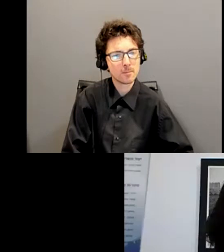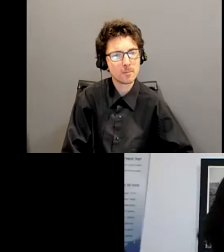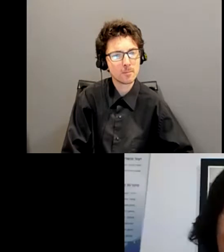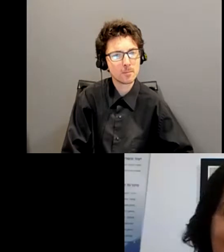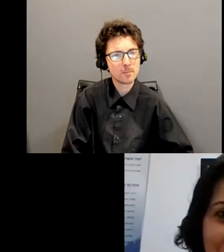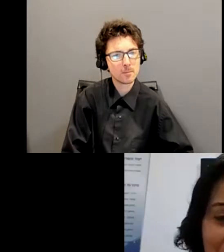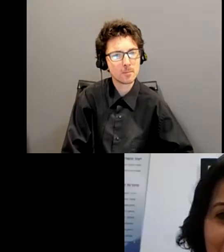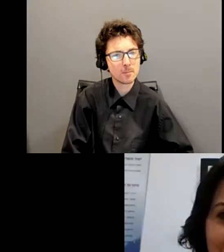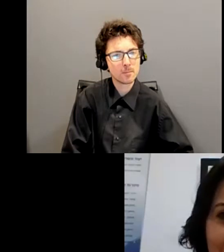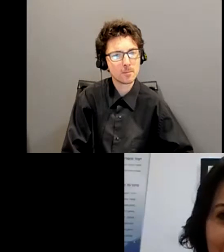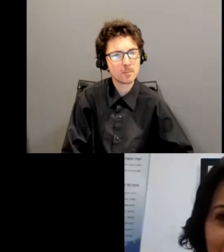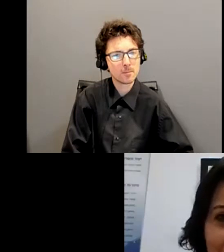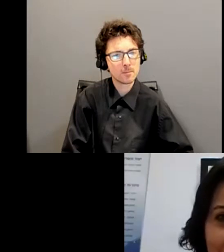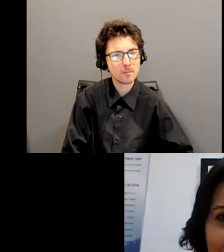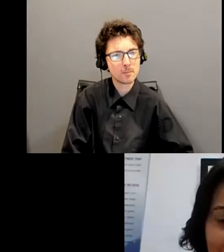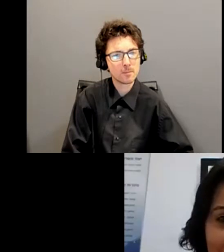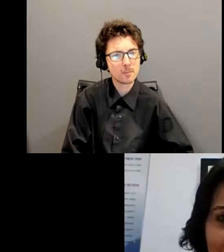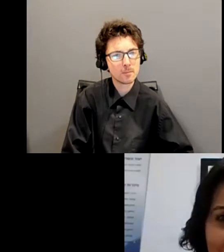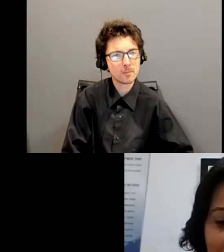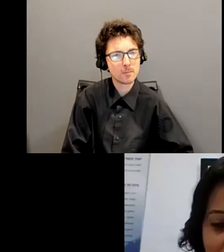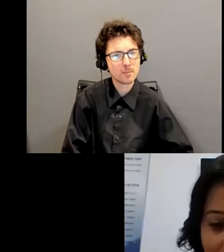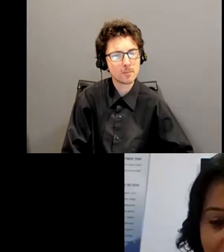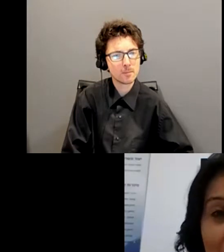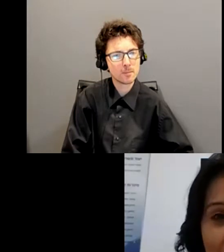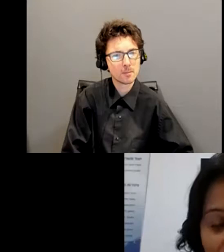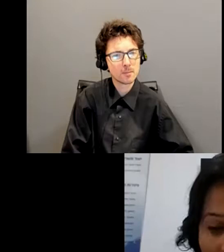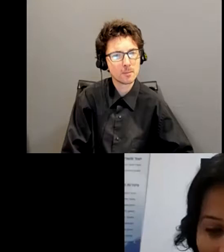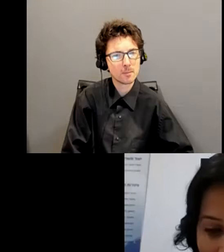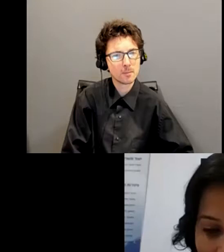سواء يعني يعمل كل المهارات اللي بدهم إياها.